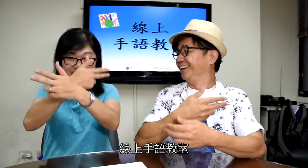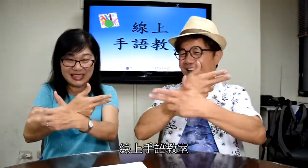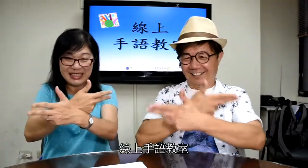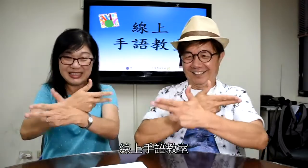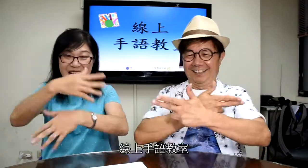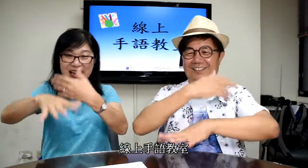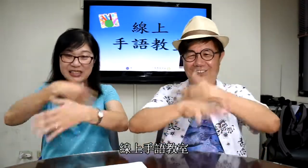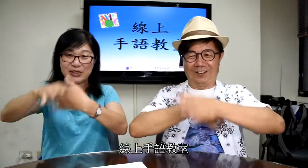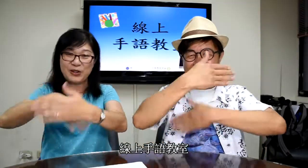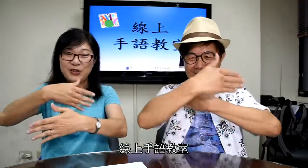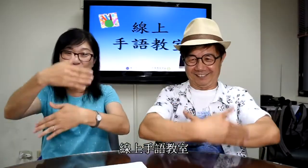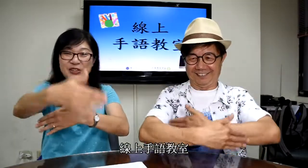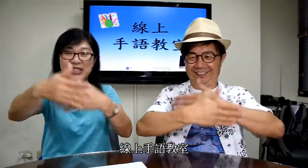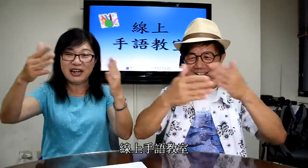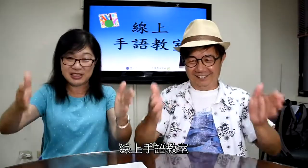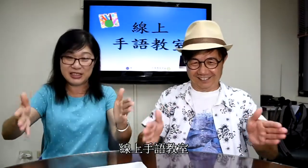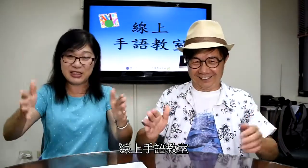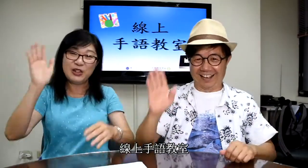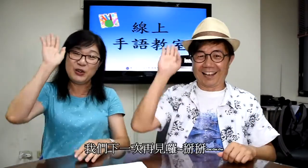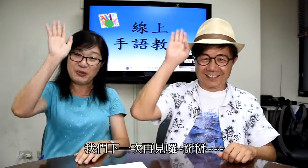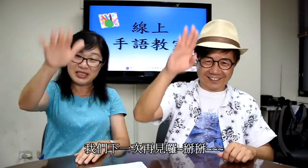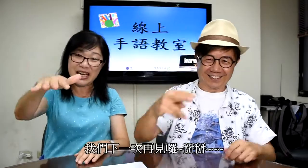线上手语教室。我们下一